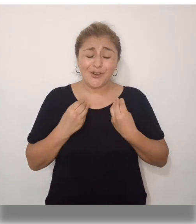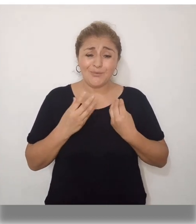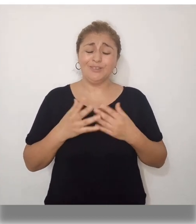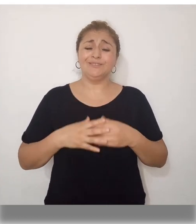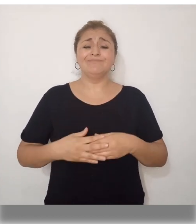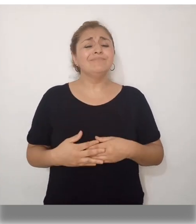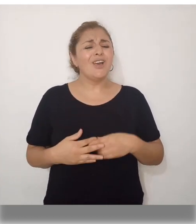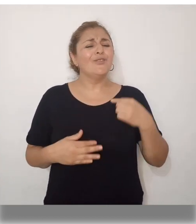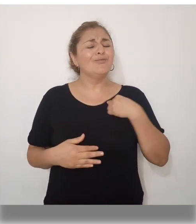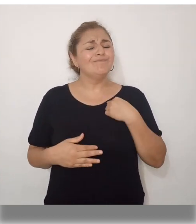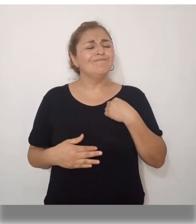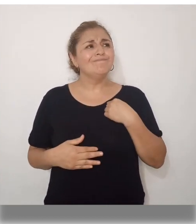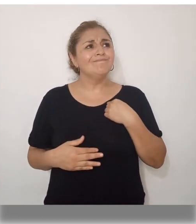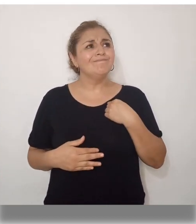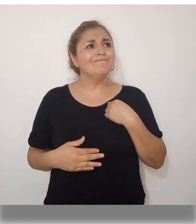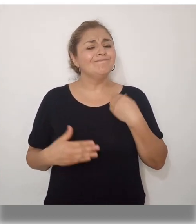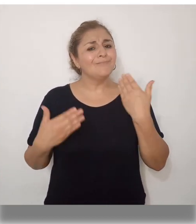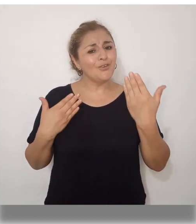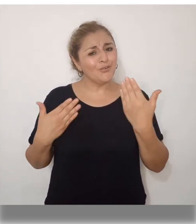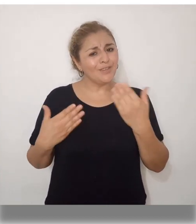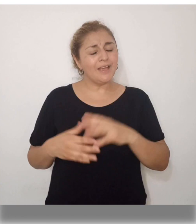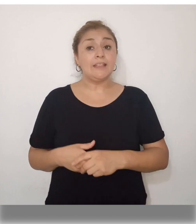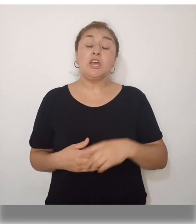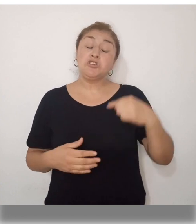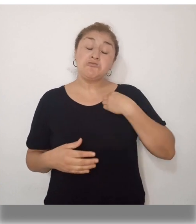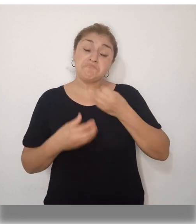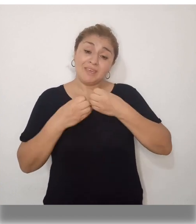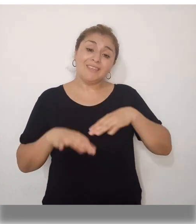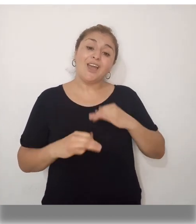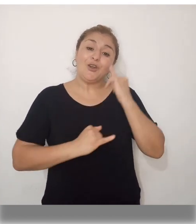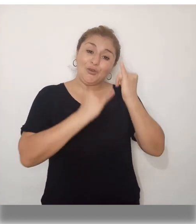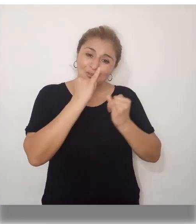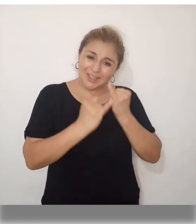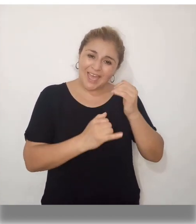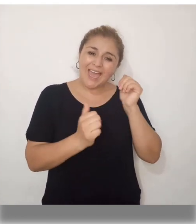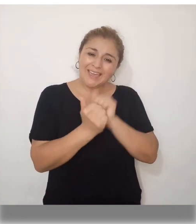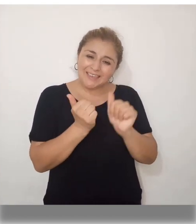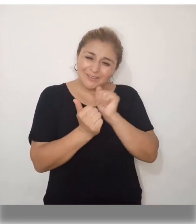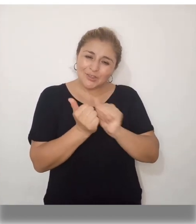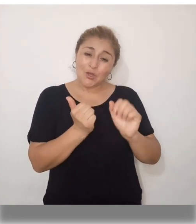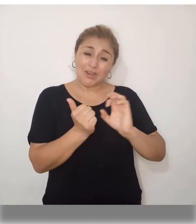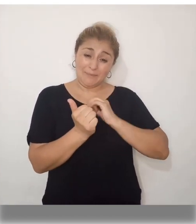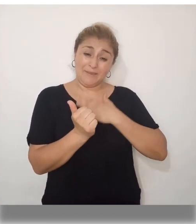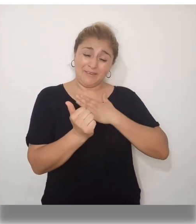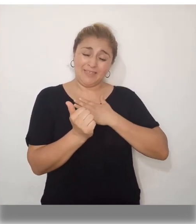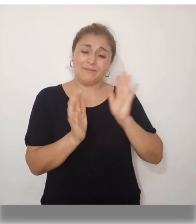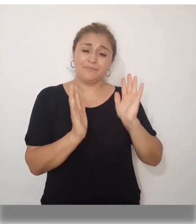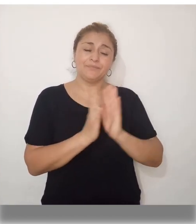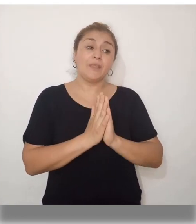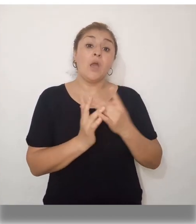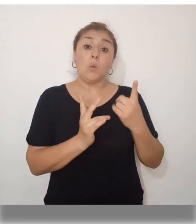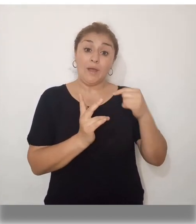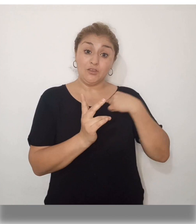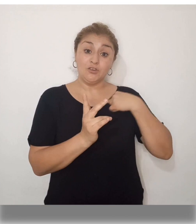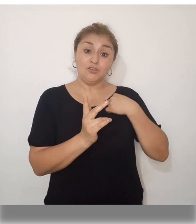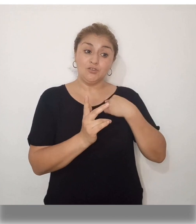Entonces yo les conté mi historia cuando llegó el día de mi nacimiento yo